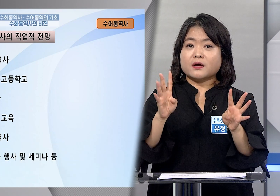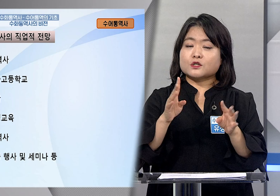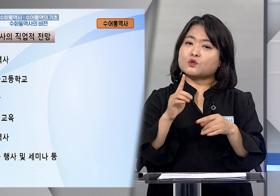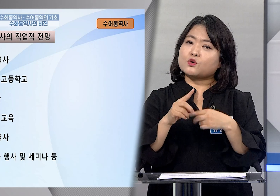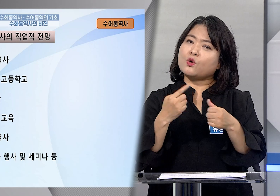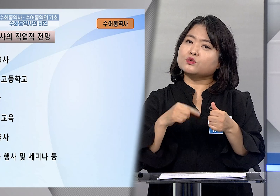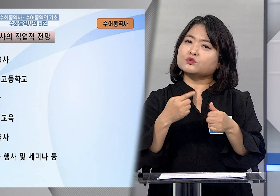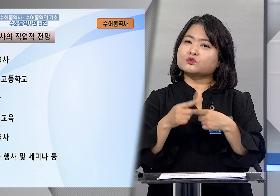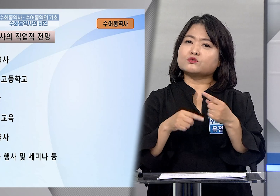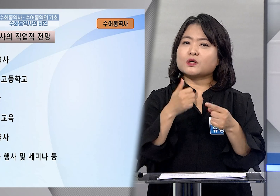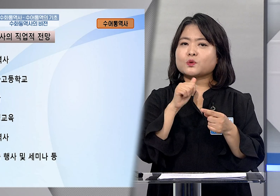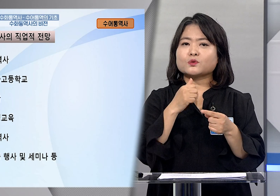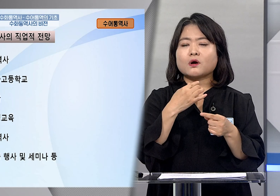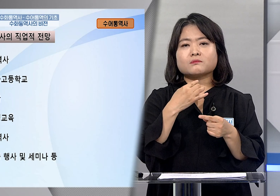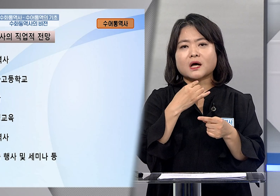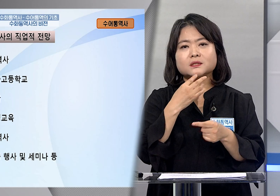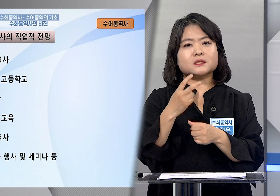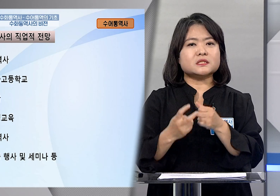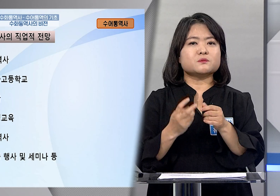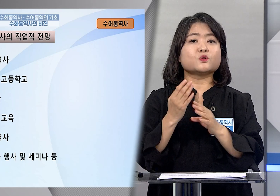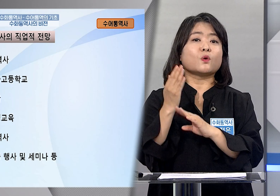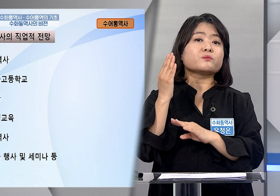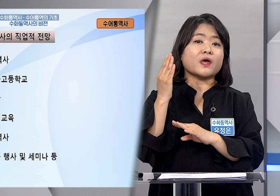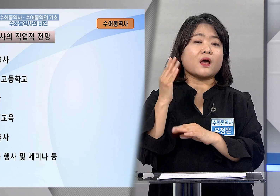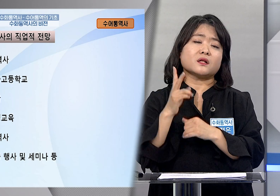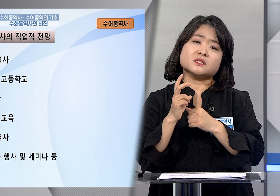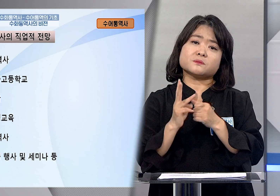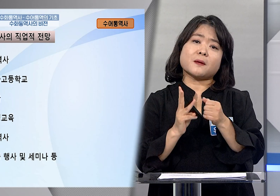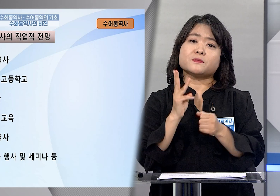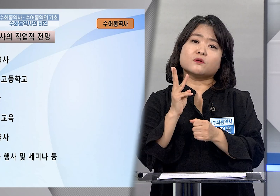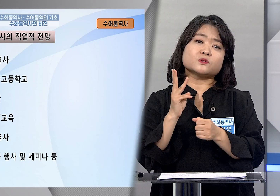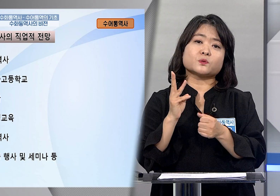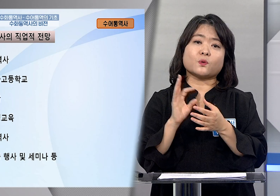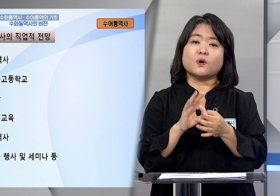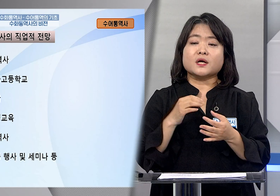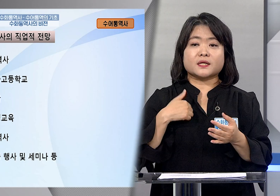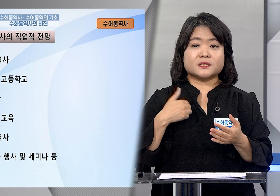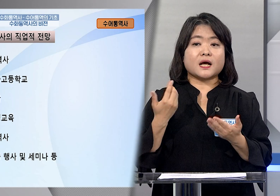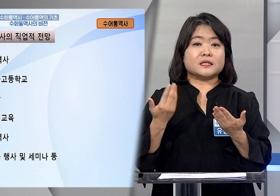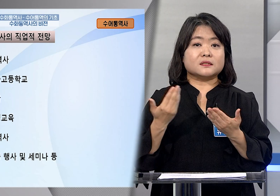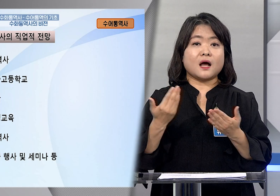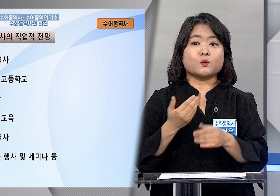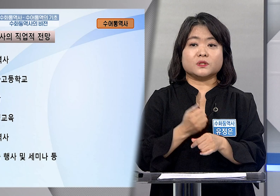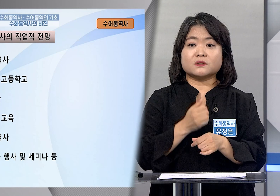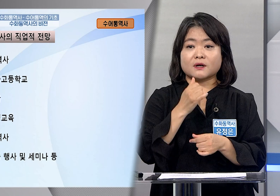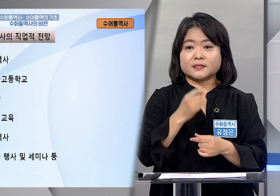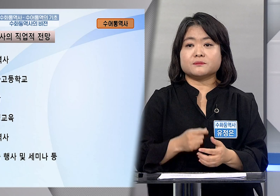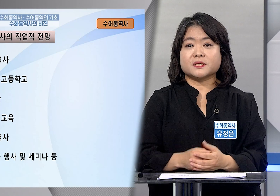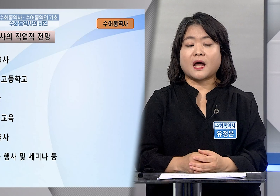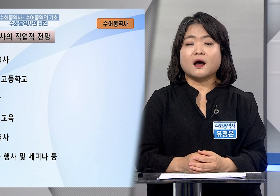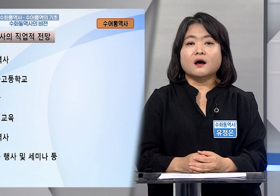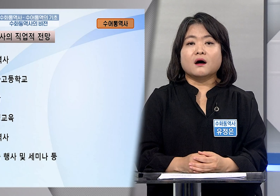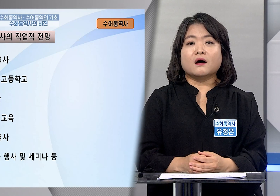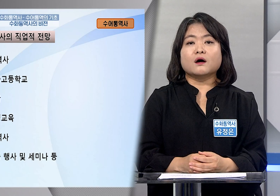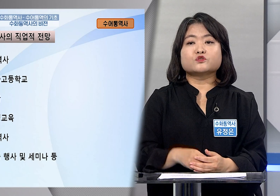그래서 교육수화 통역만 20년 넘게 한 23년 정도 제가 일을 하고 있는 것 같습니다.